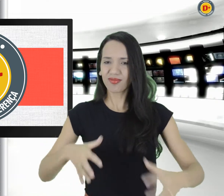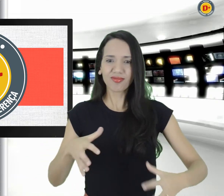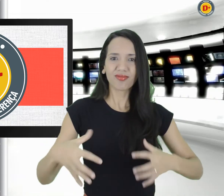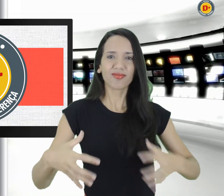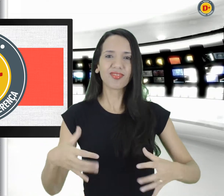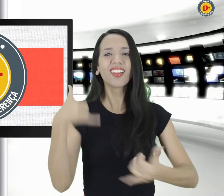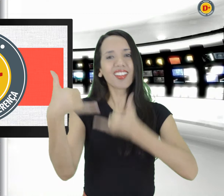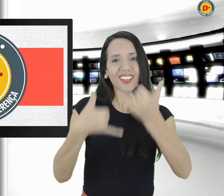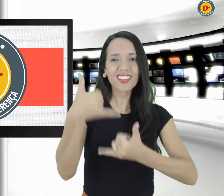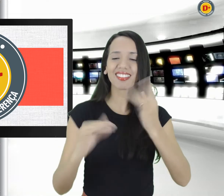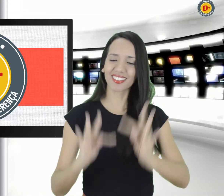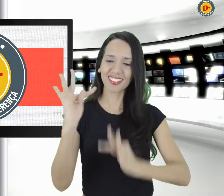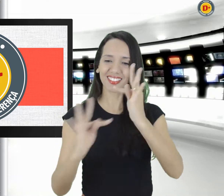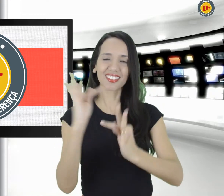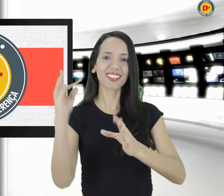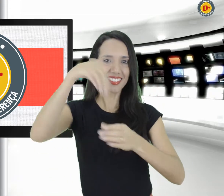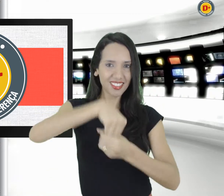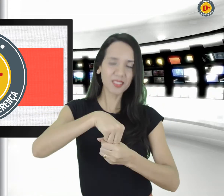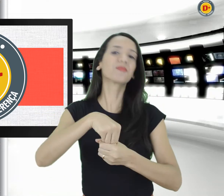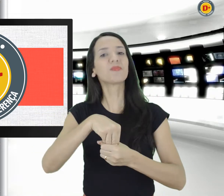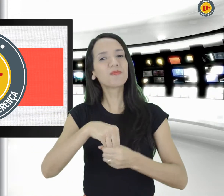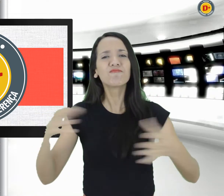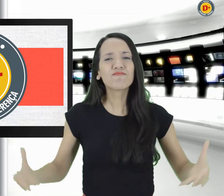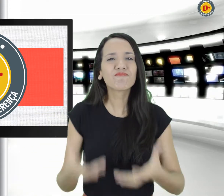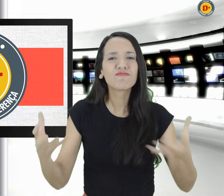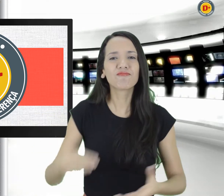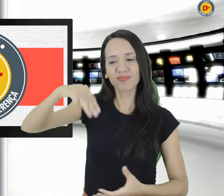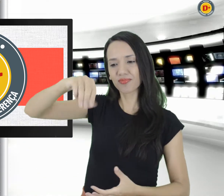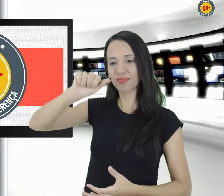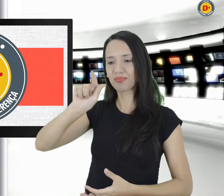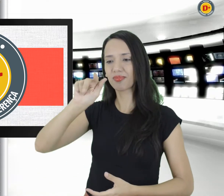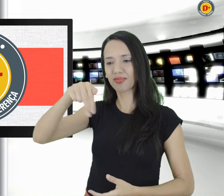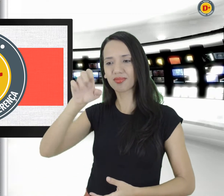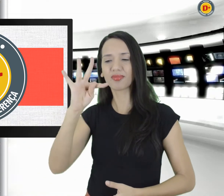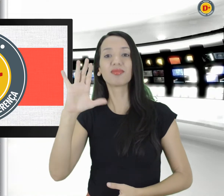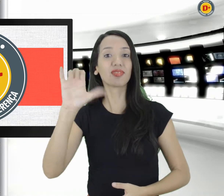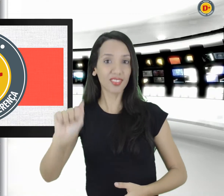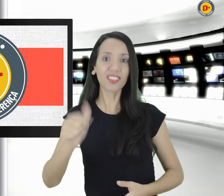e jogos de realidade virtual. A estimulação magnética transcraniana